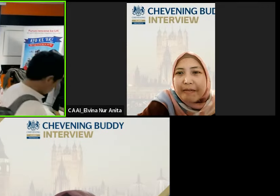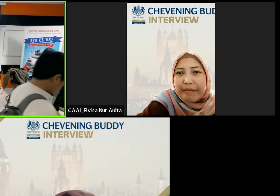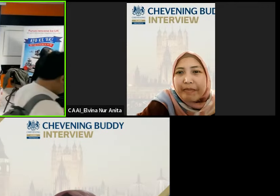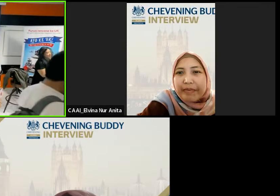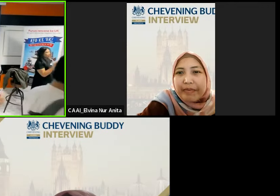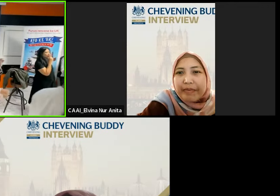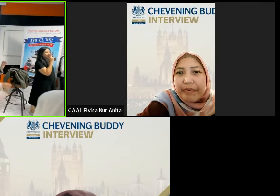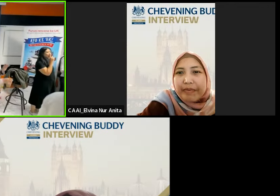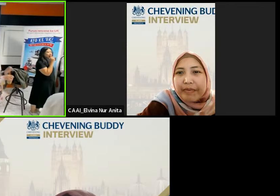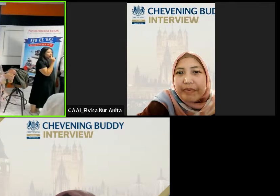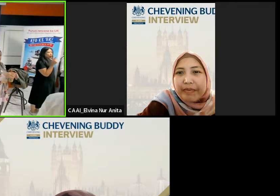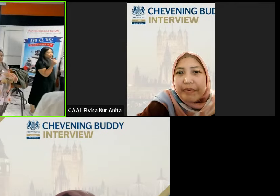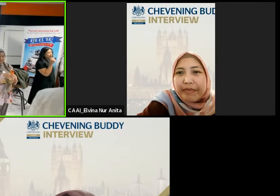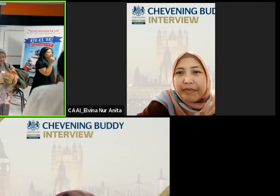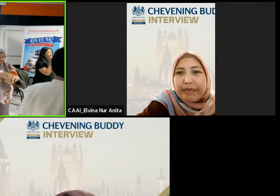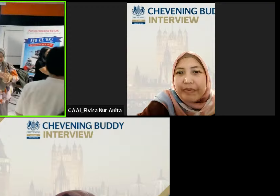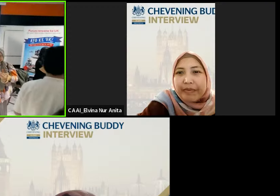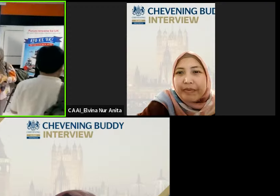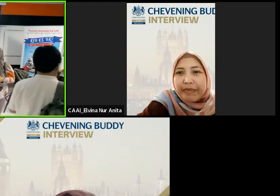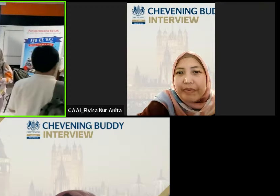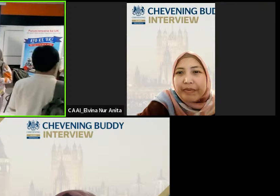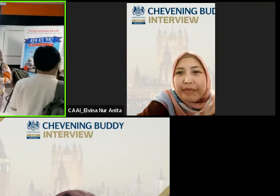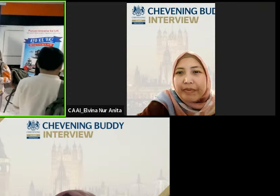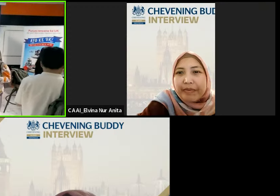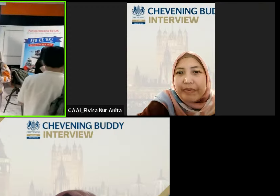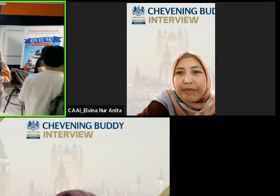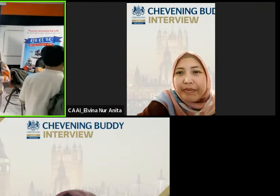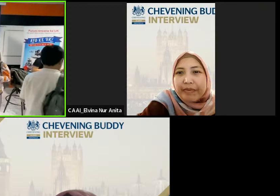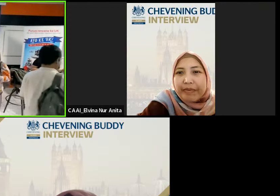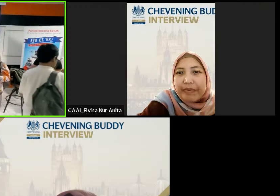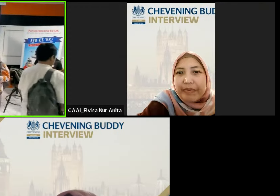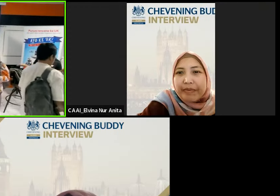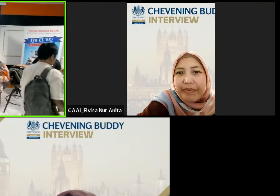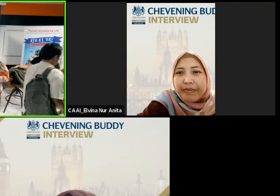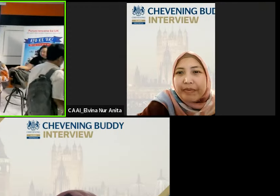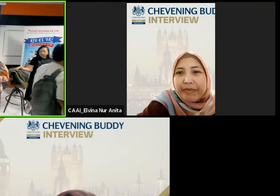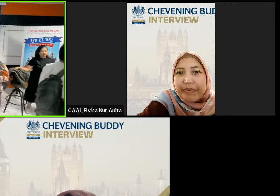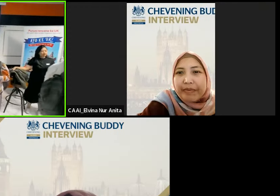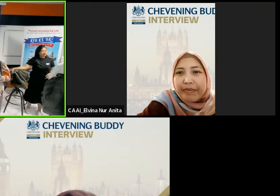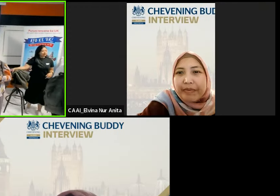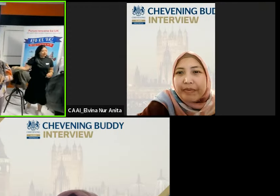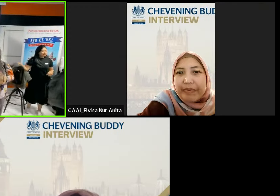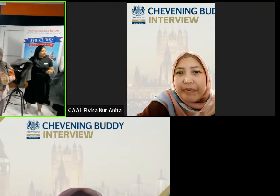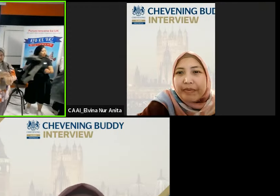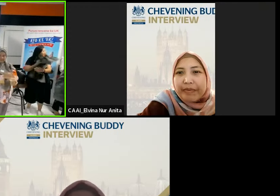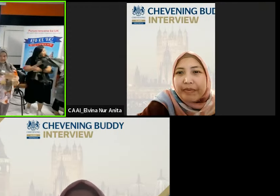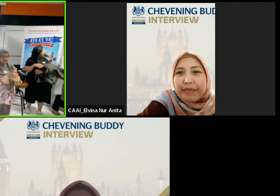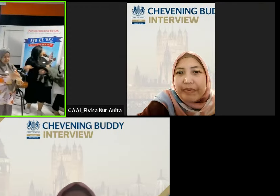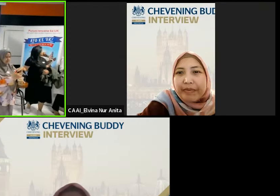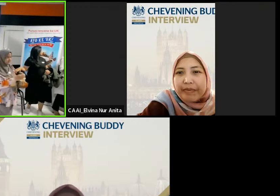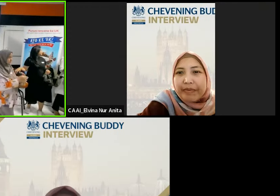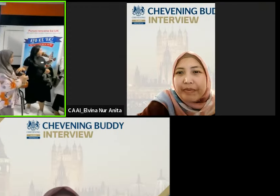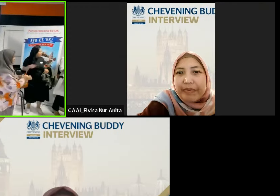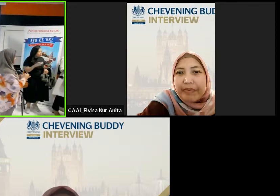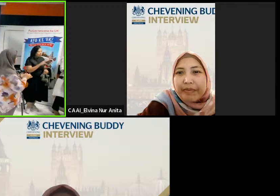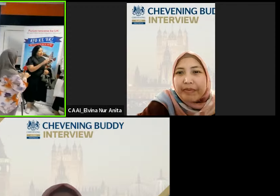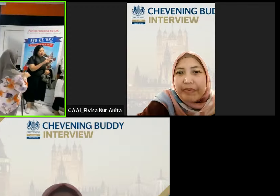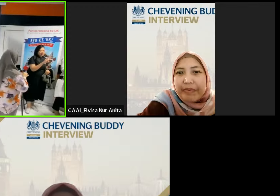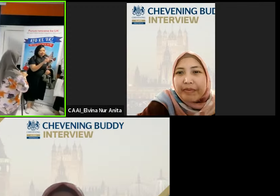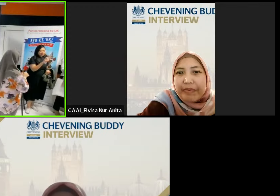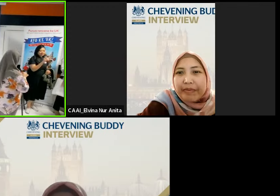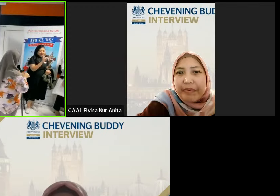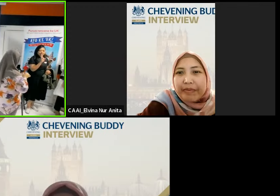thank you thank you ada lagi yang belum Udah ya kayaknya semua